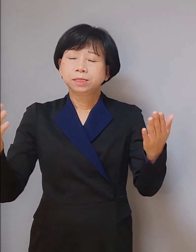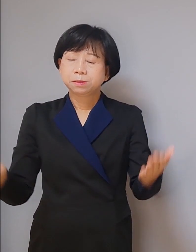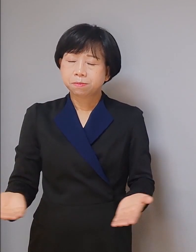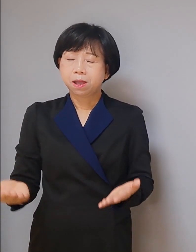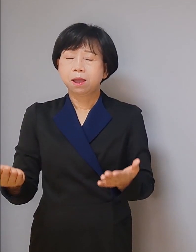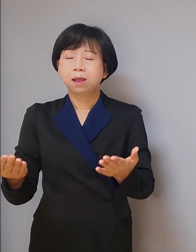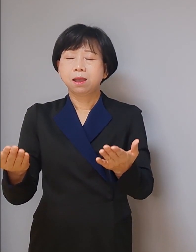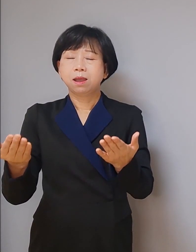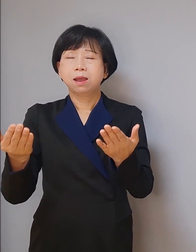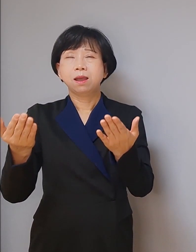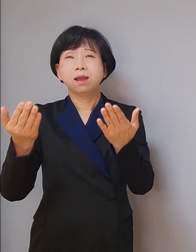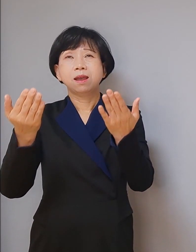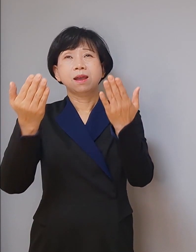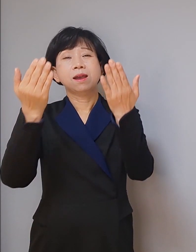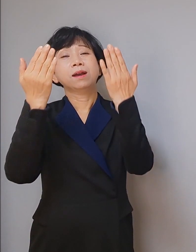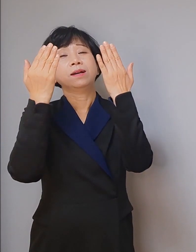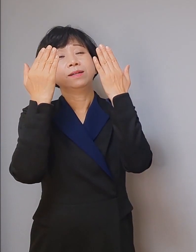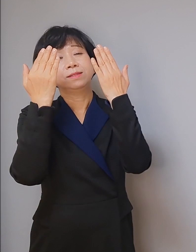마음을